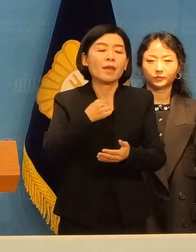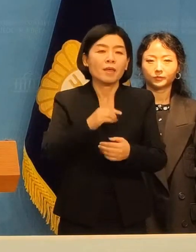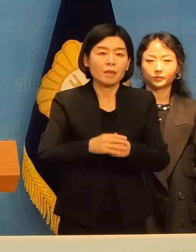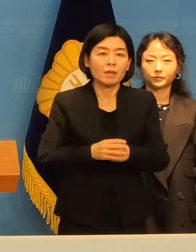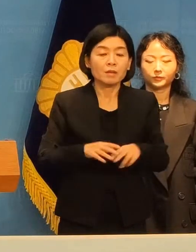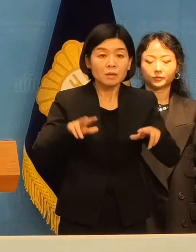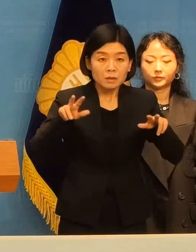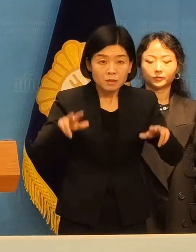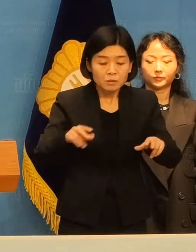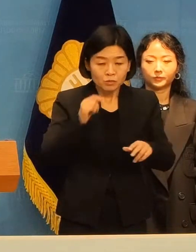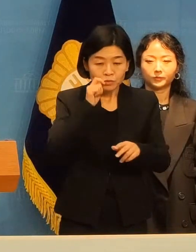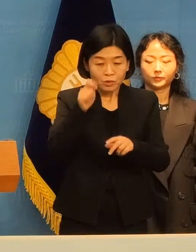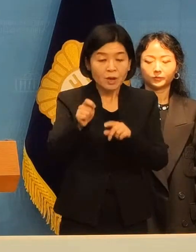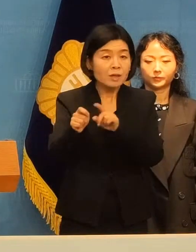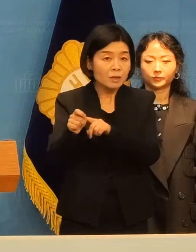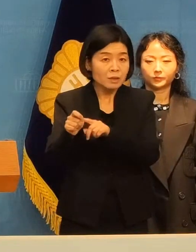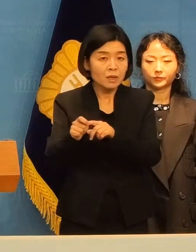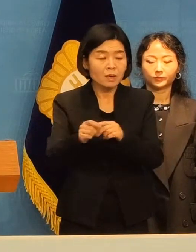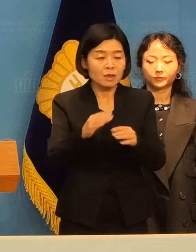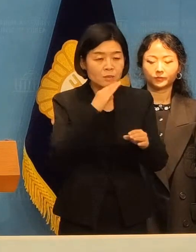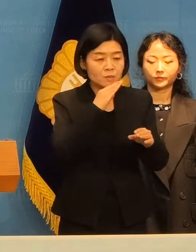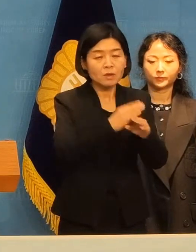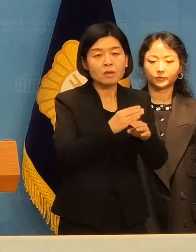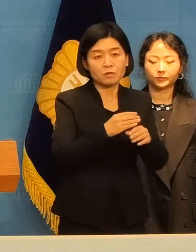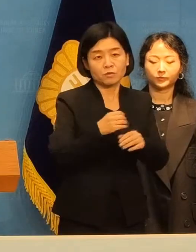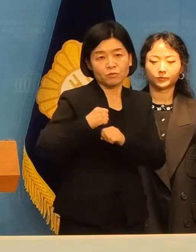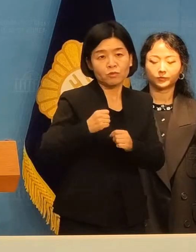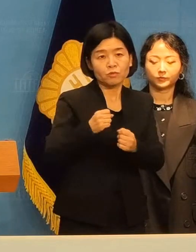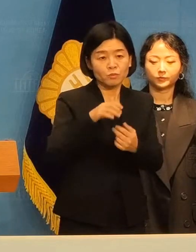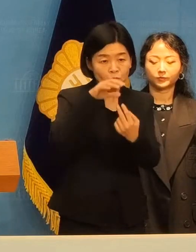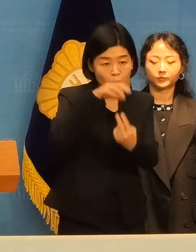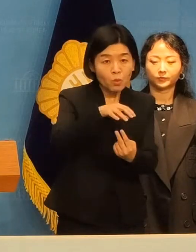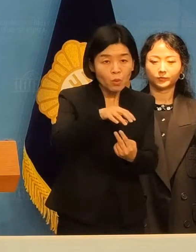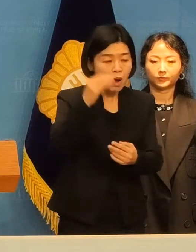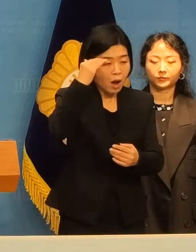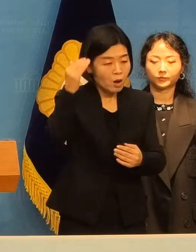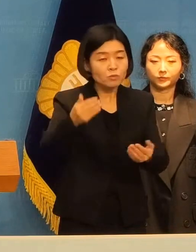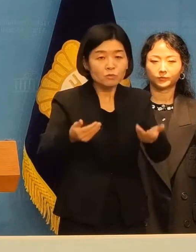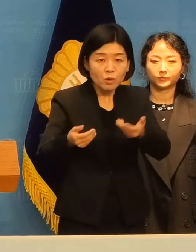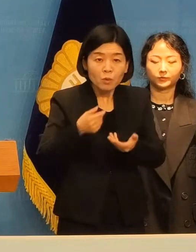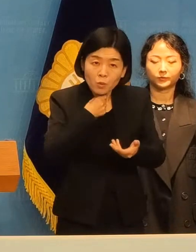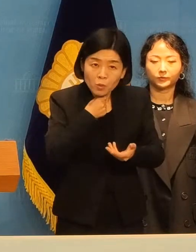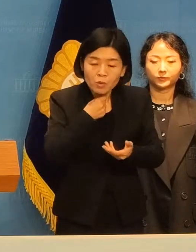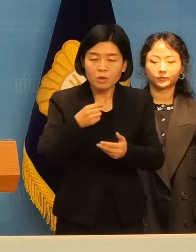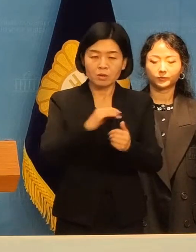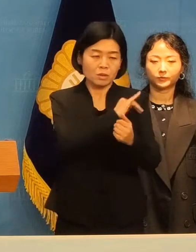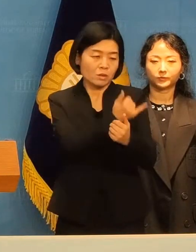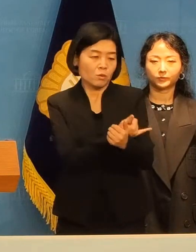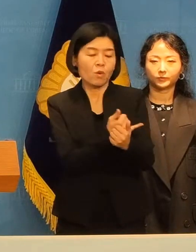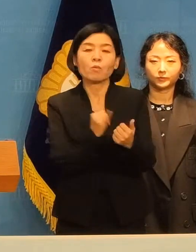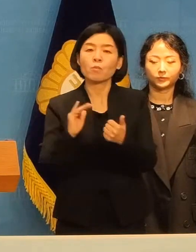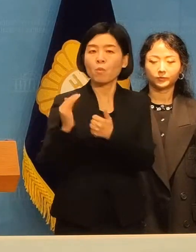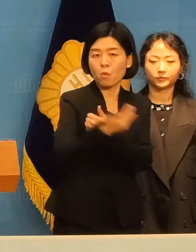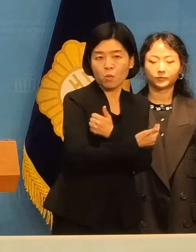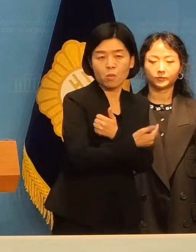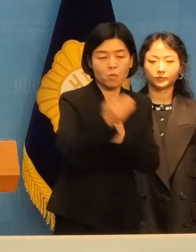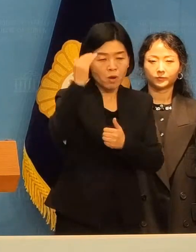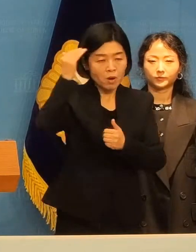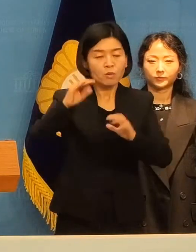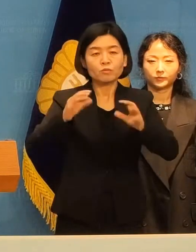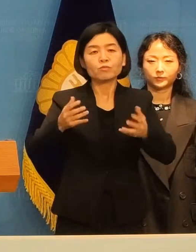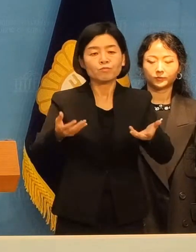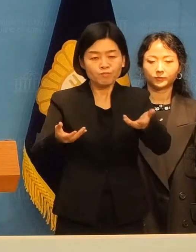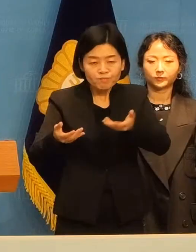북한군 포로들이 대한민국에로의 자유로운 송환을 희망하는 경우 그들의 인권을 보호하고 대한민국으로